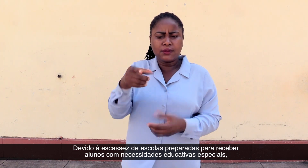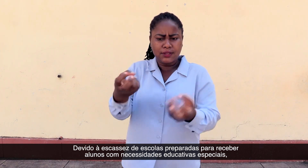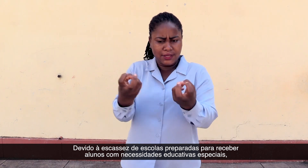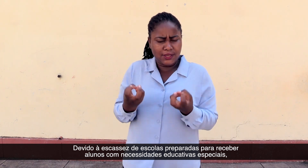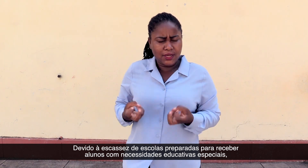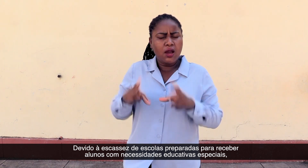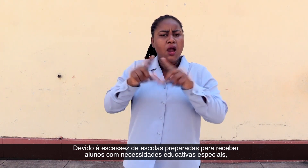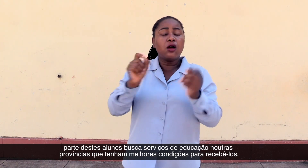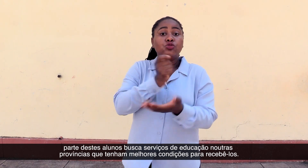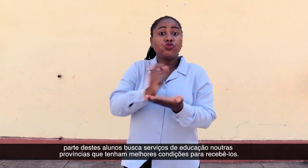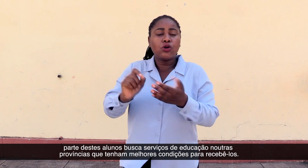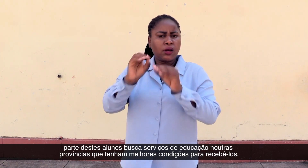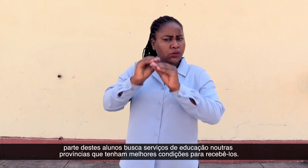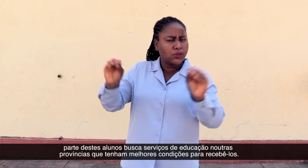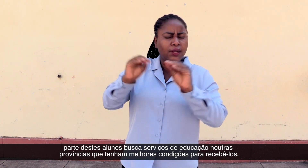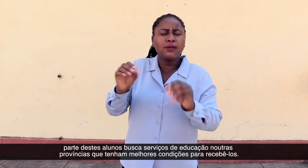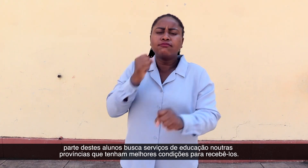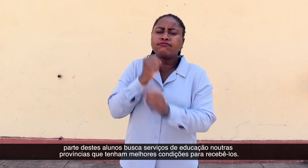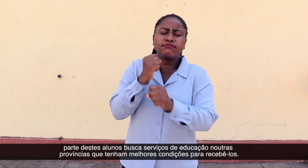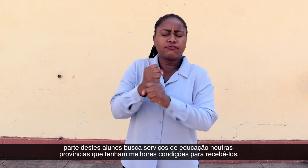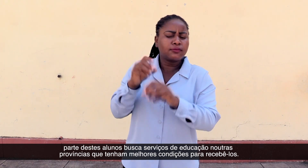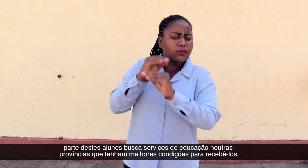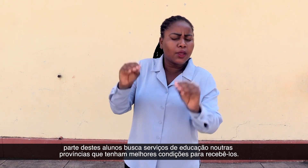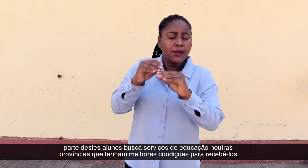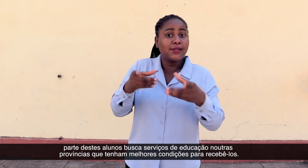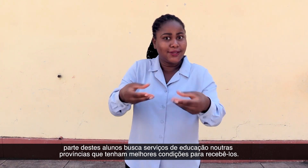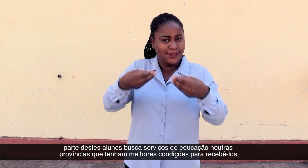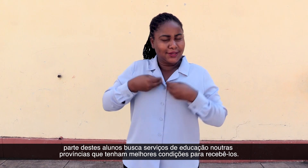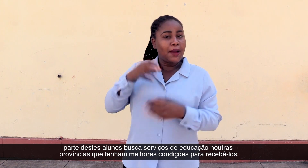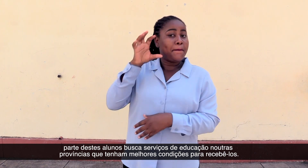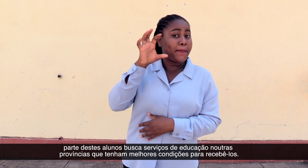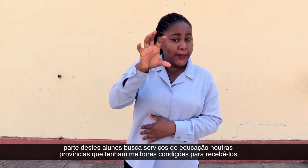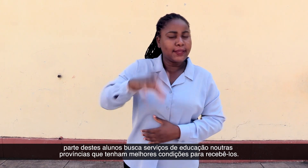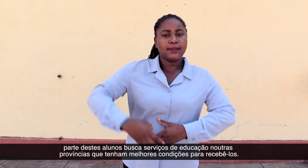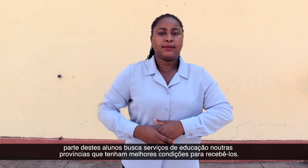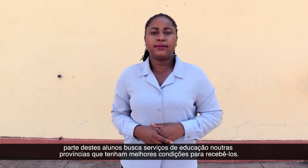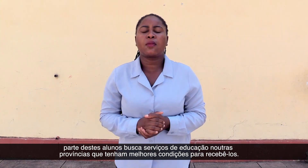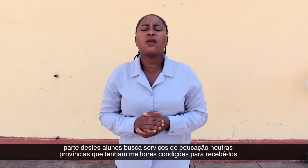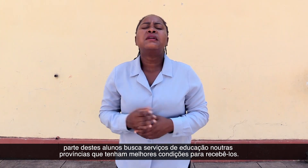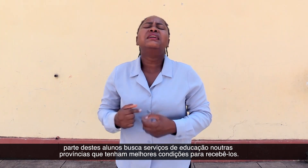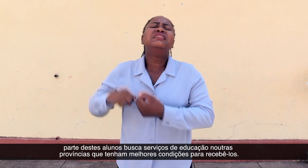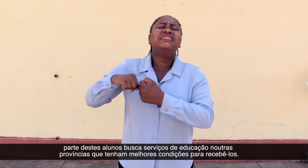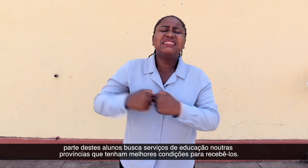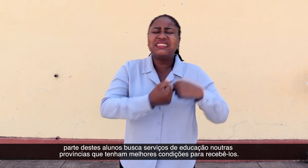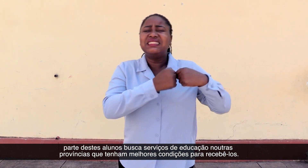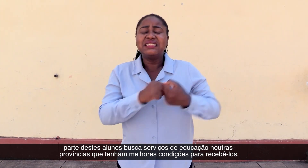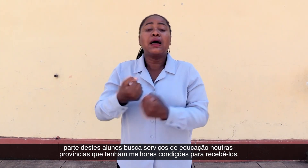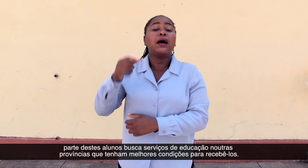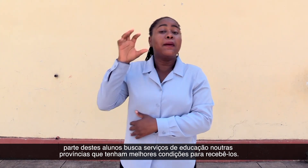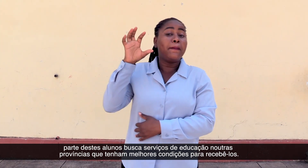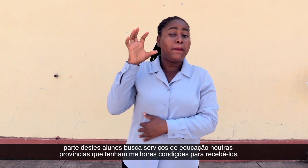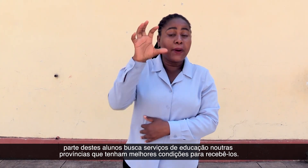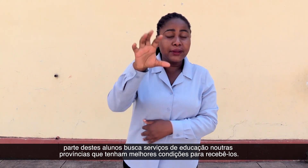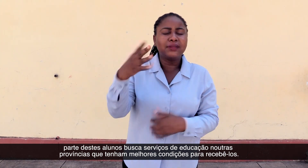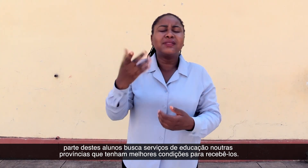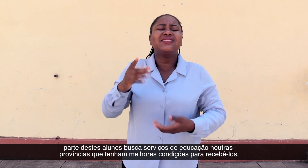educativas especiais, parte desses alunos busca serviços de educação noutras províncias, que tenham melhores condições